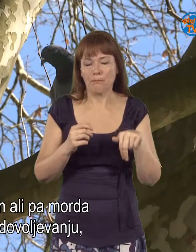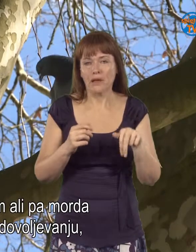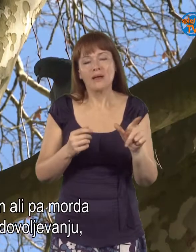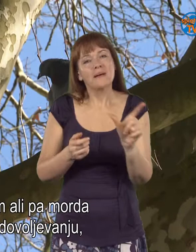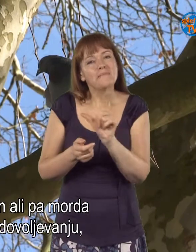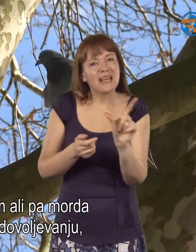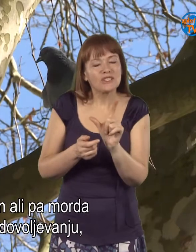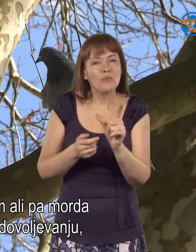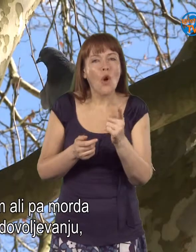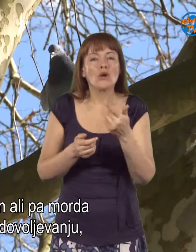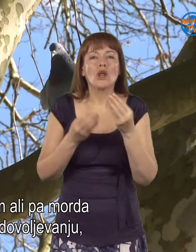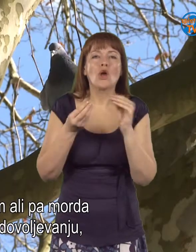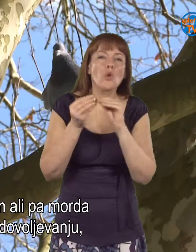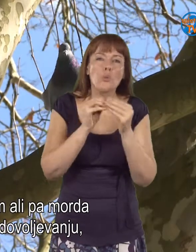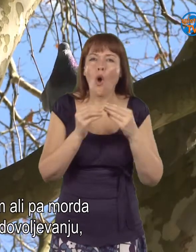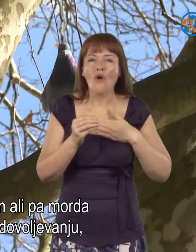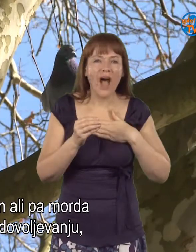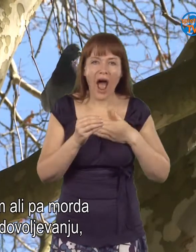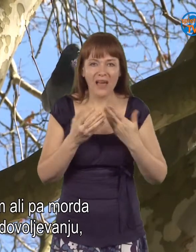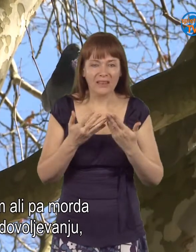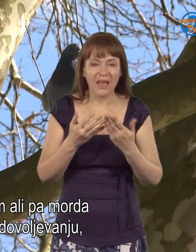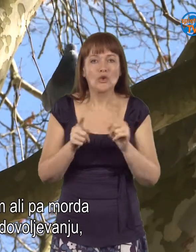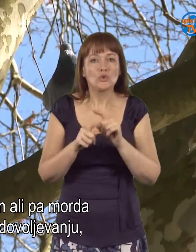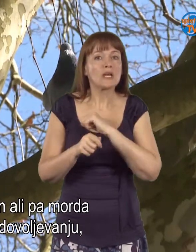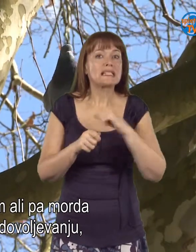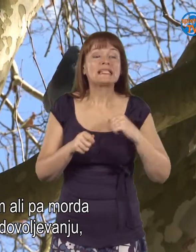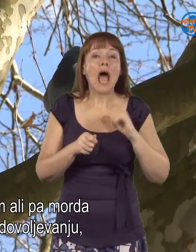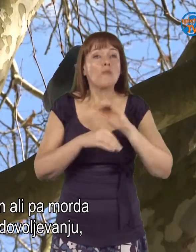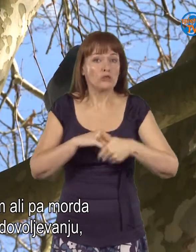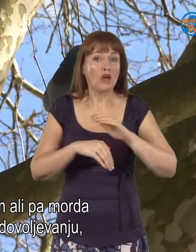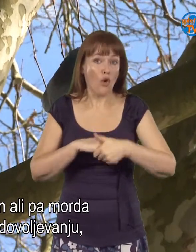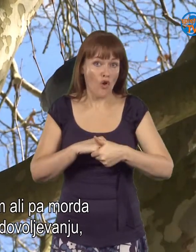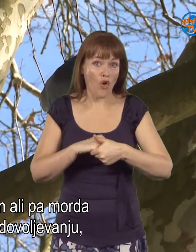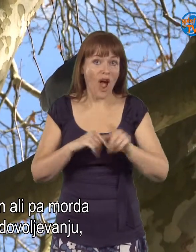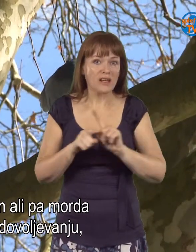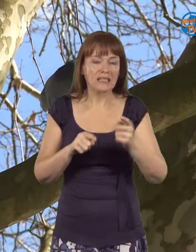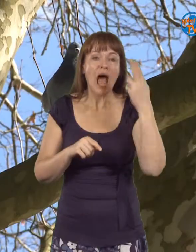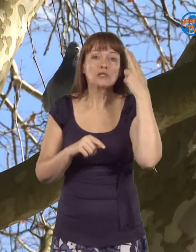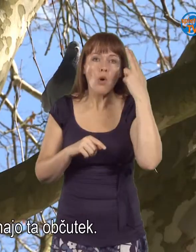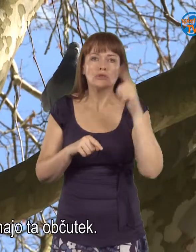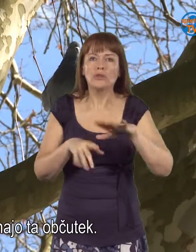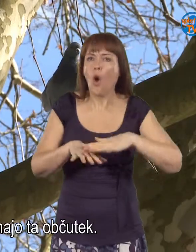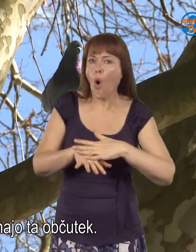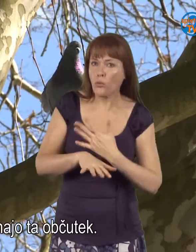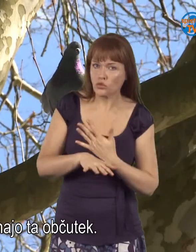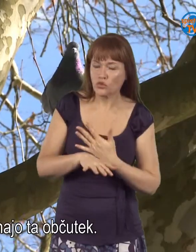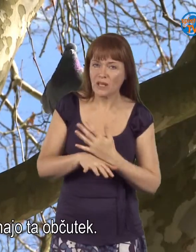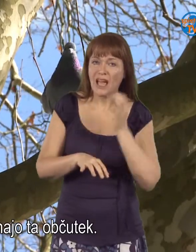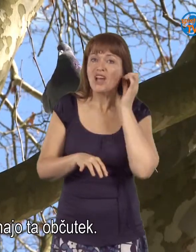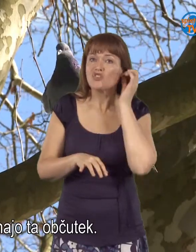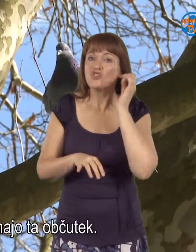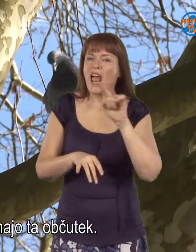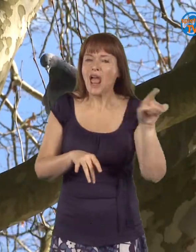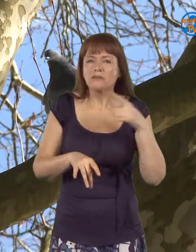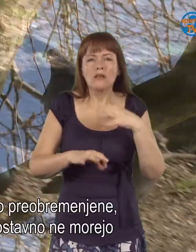ljubkovanjem ali pa morda pri samozadovoljevanju, zato da spoznajo ta občutek. Ženske, kadar